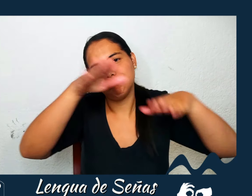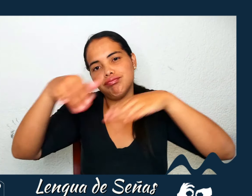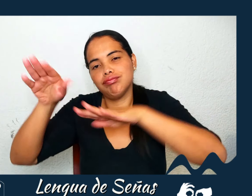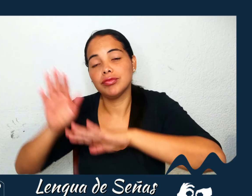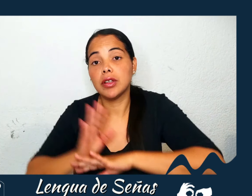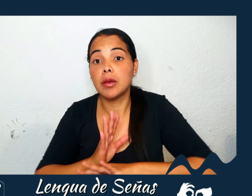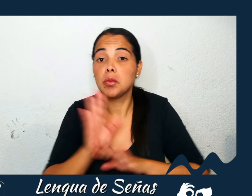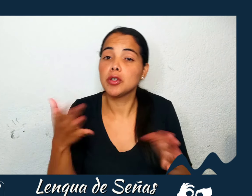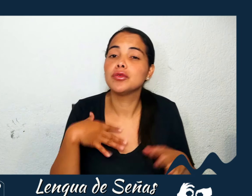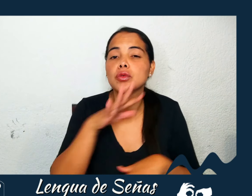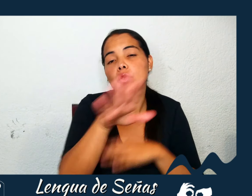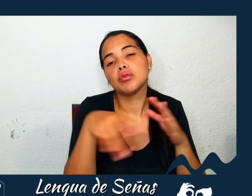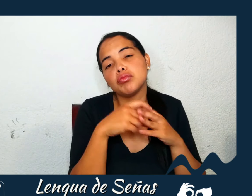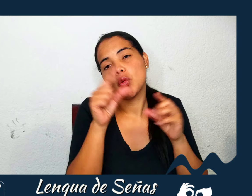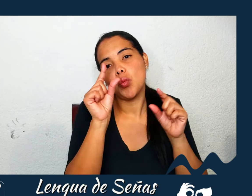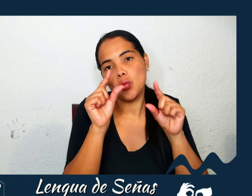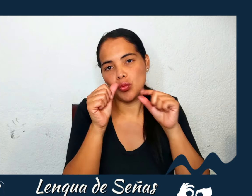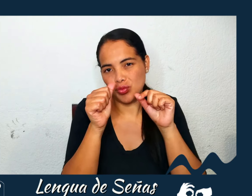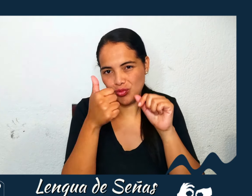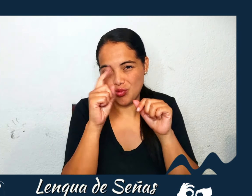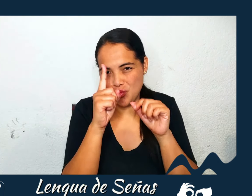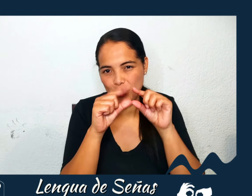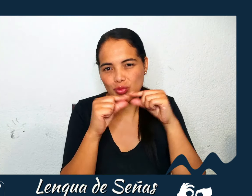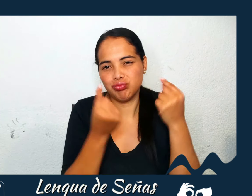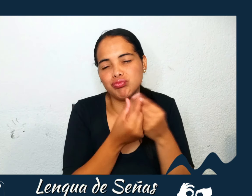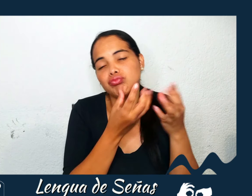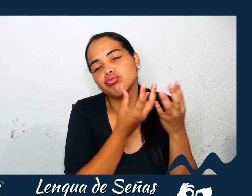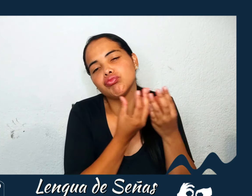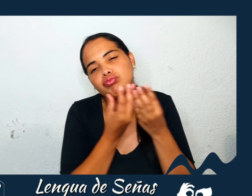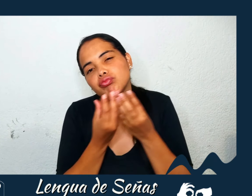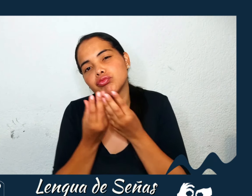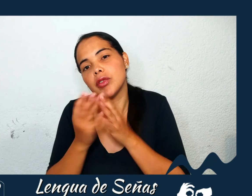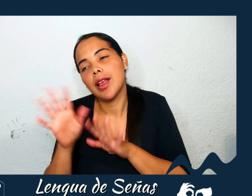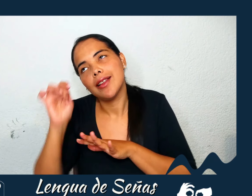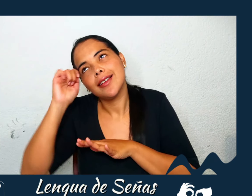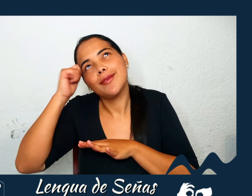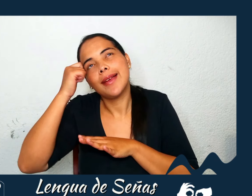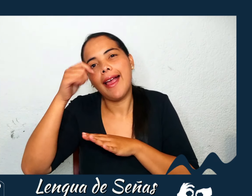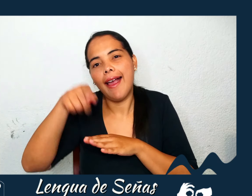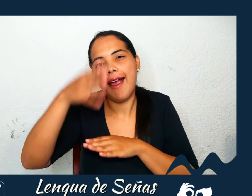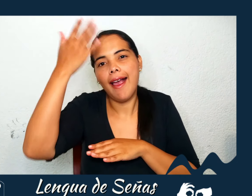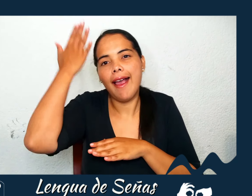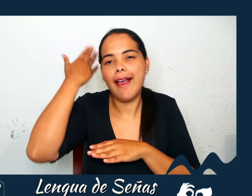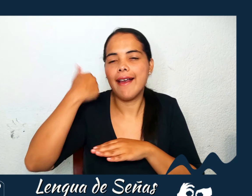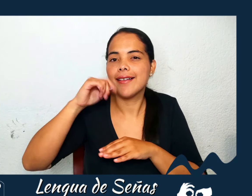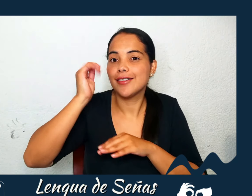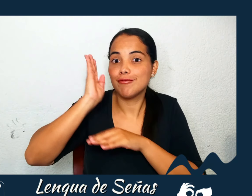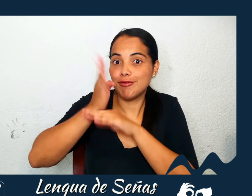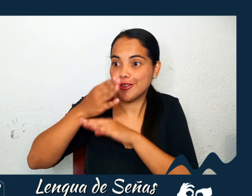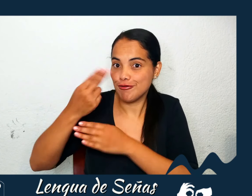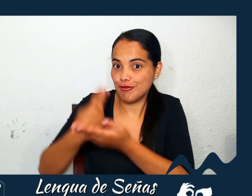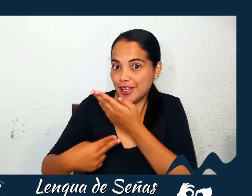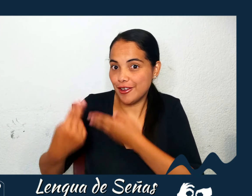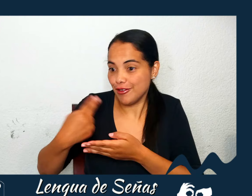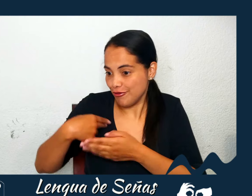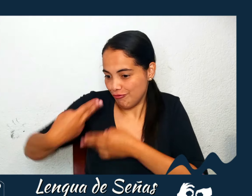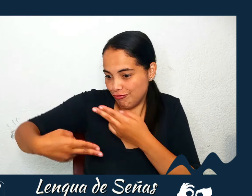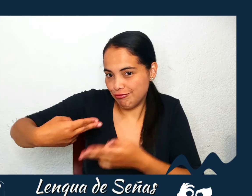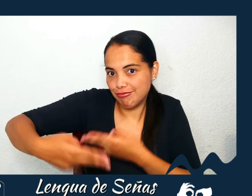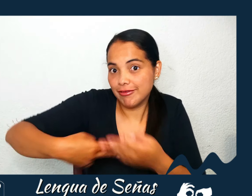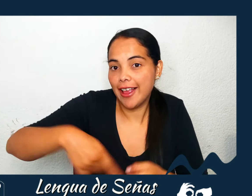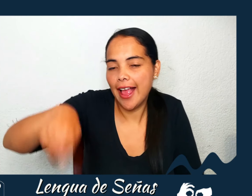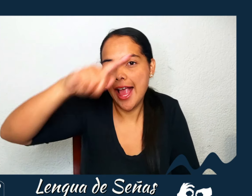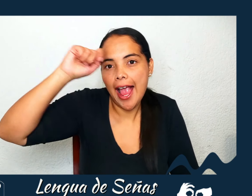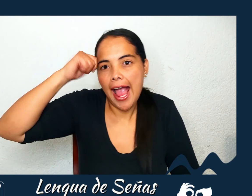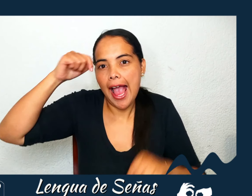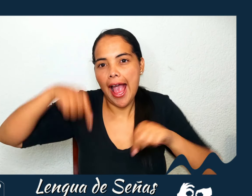ellos vuelven y en el río Jordán deciden levantar un altar como recordatorio para los hijos y los hijos de